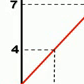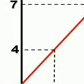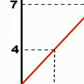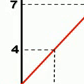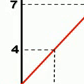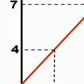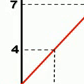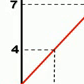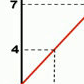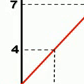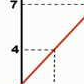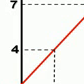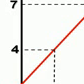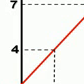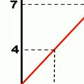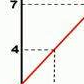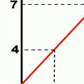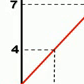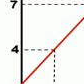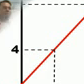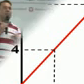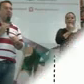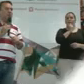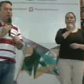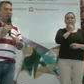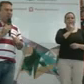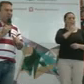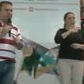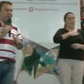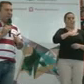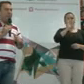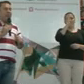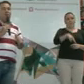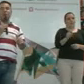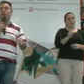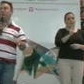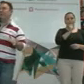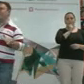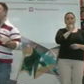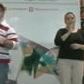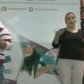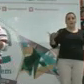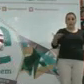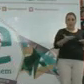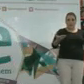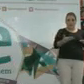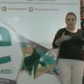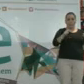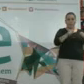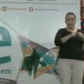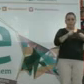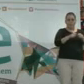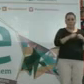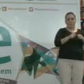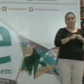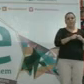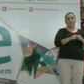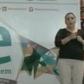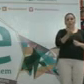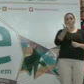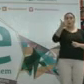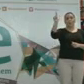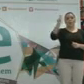É. Mas essa ainda não é a minha solução. Nós vamos fazer agora uma solução ninja,